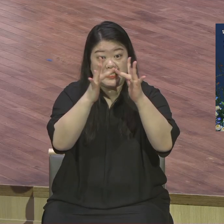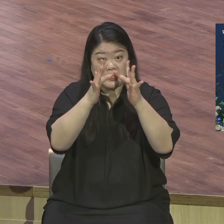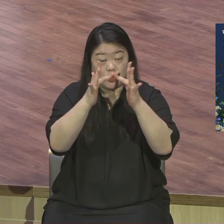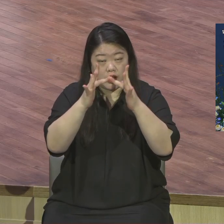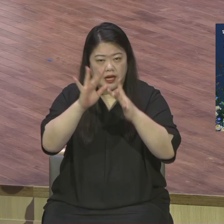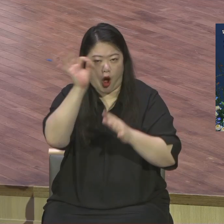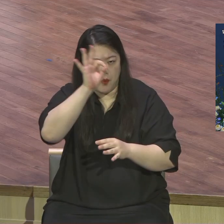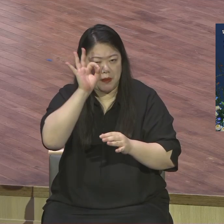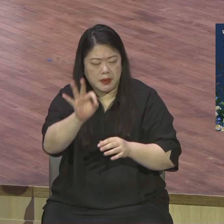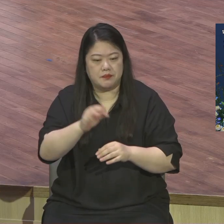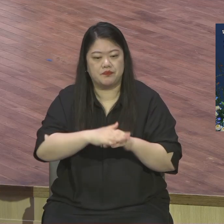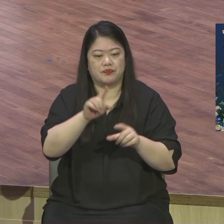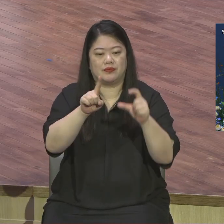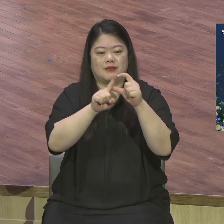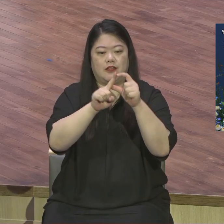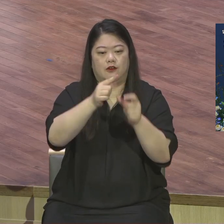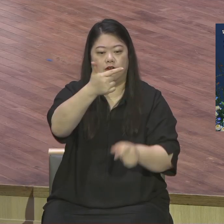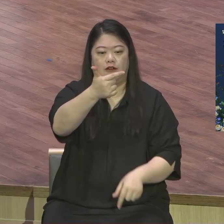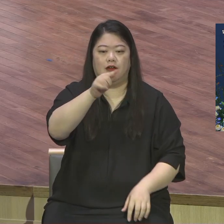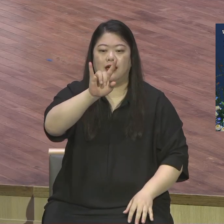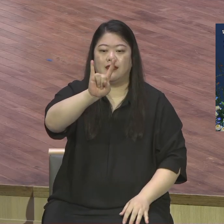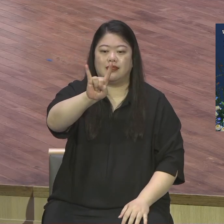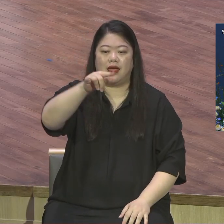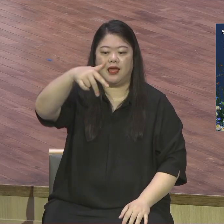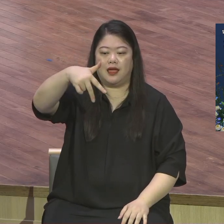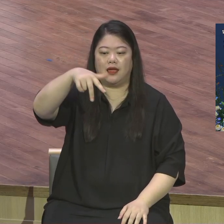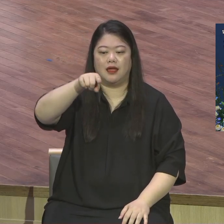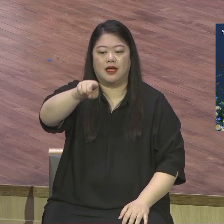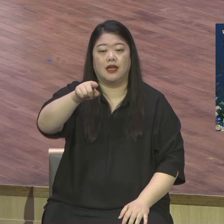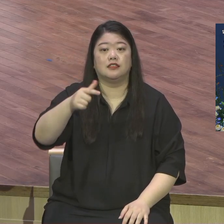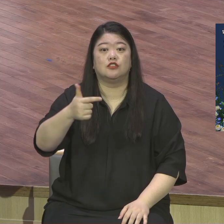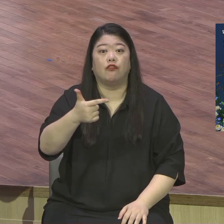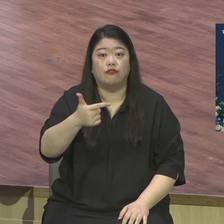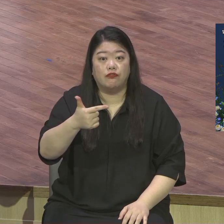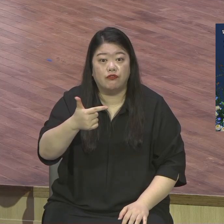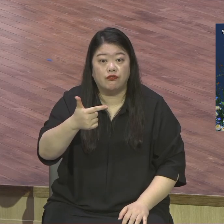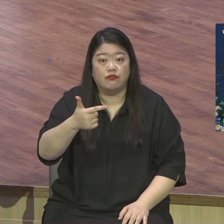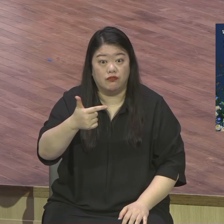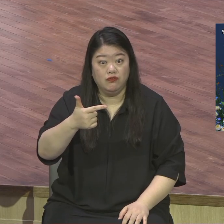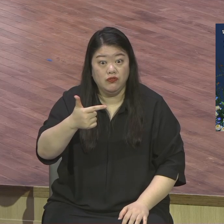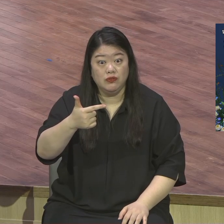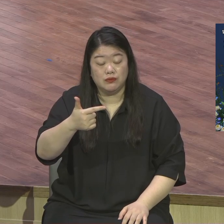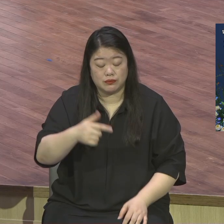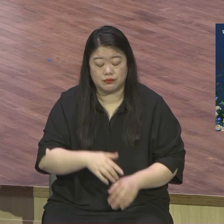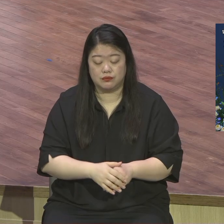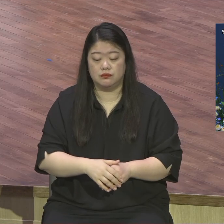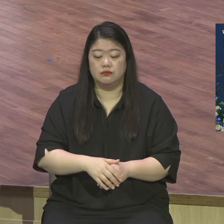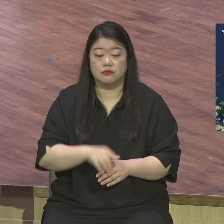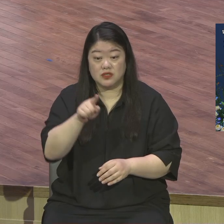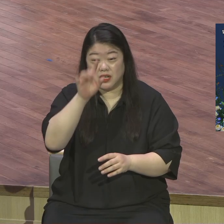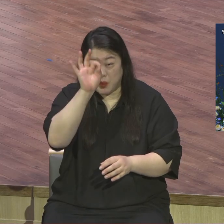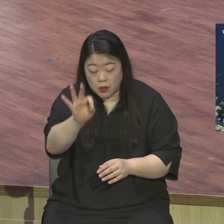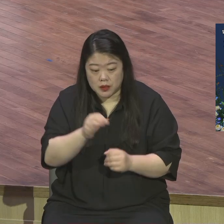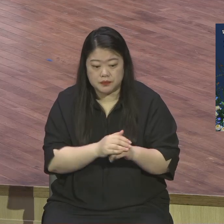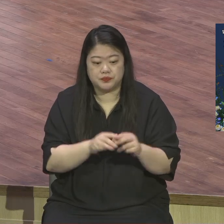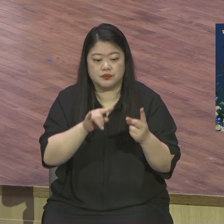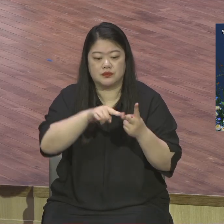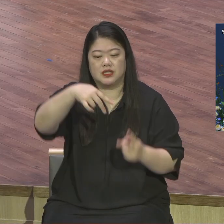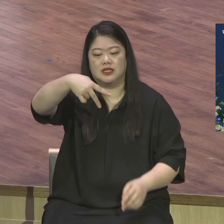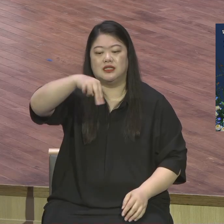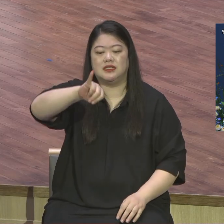검색을 해보면 금방 확인할 수 있는 시리아 내전과 코로나로 인해가지고